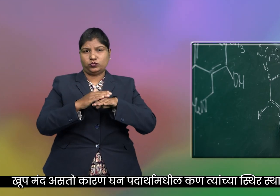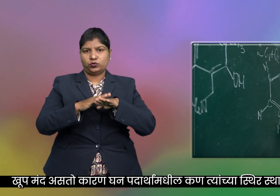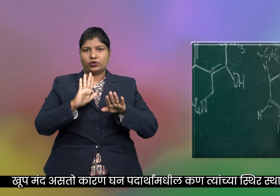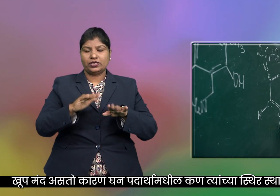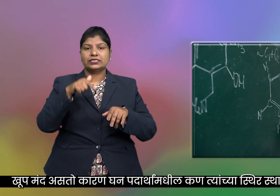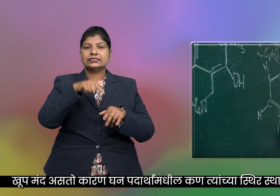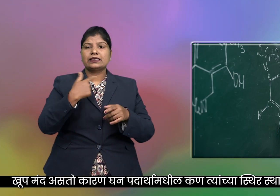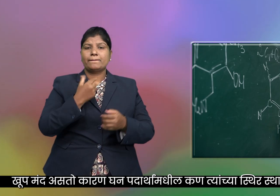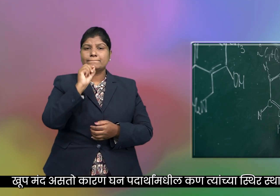स्थानावरून हलत नाहीत.